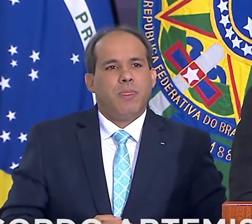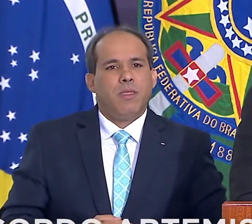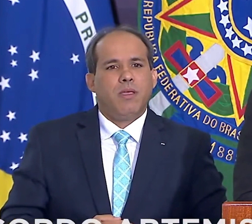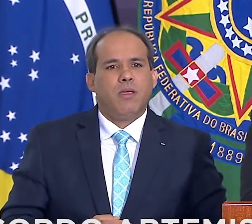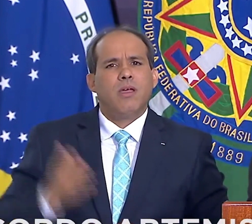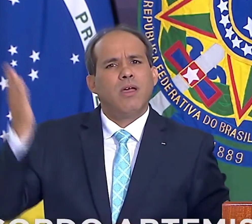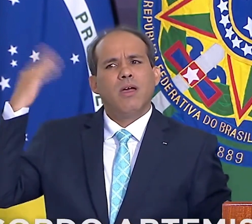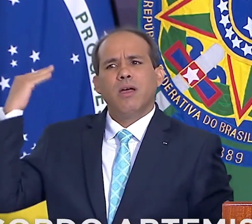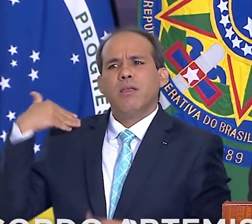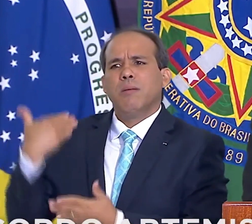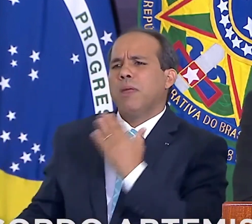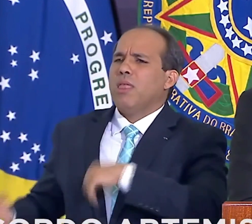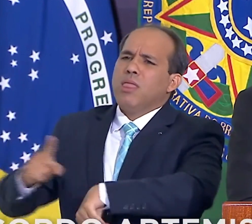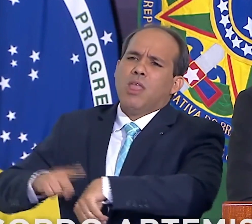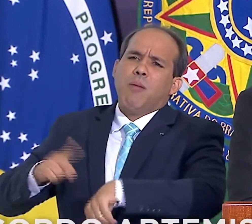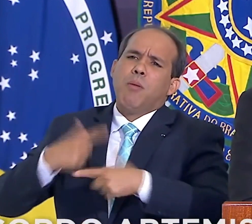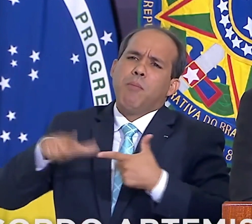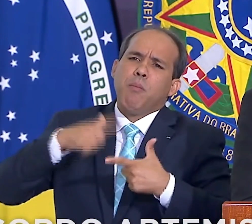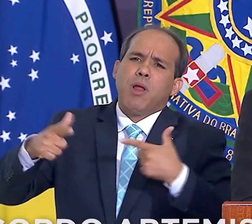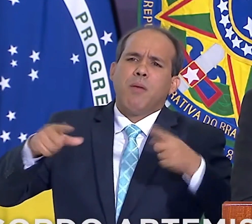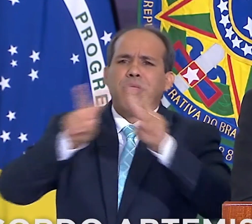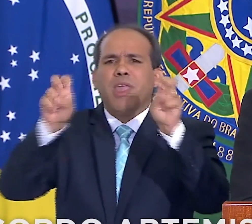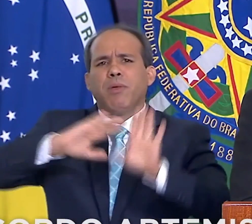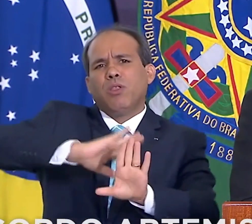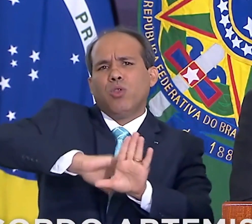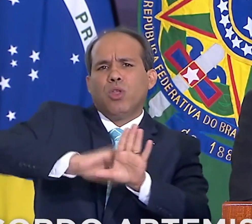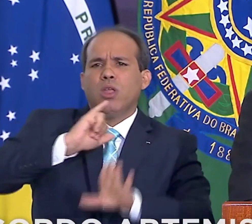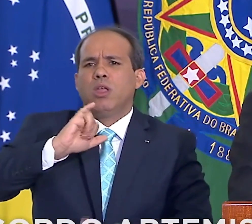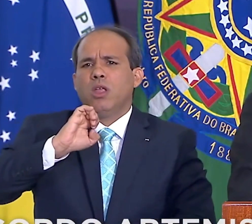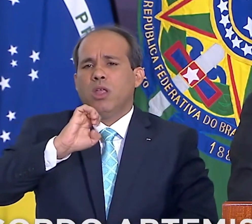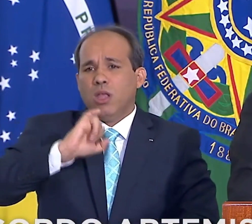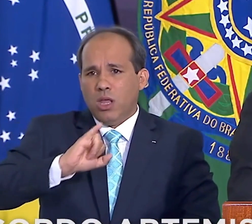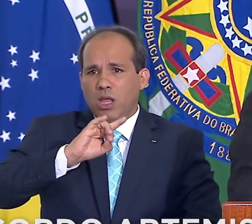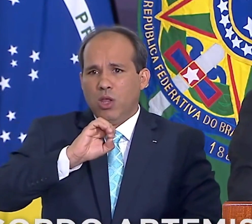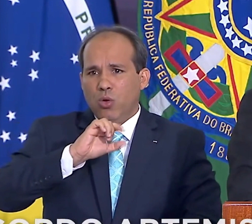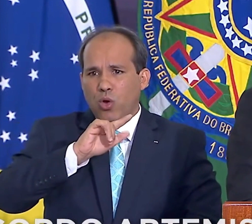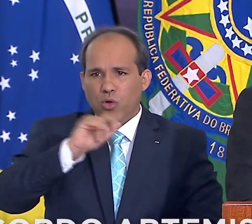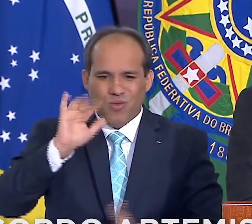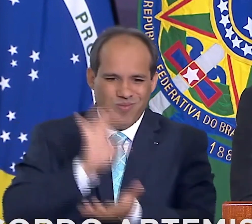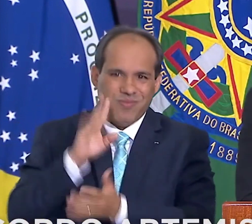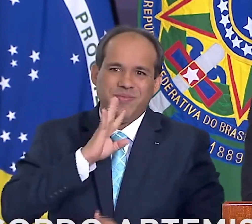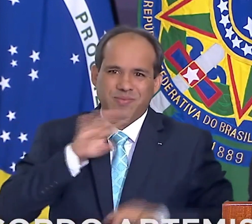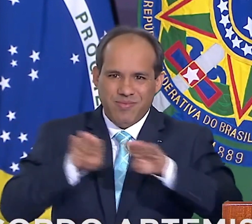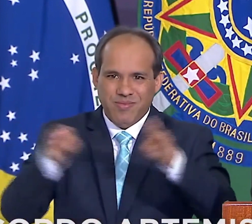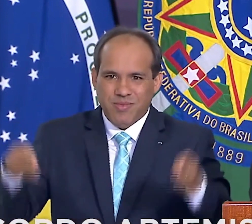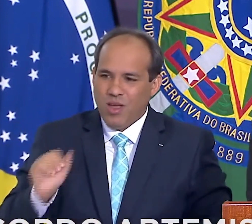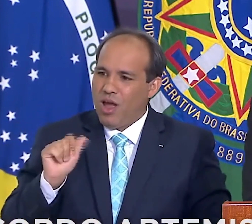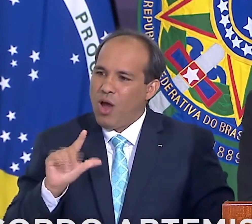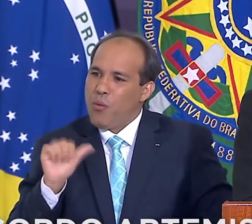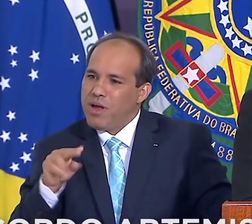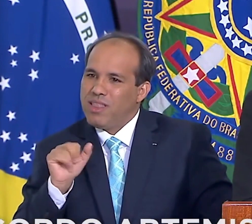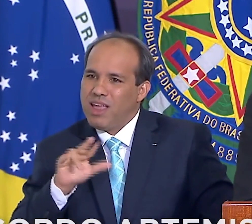Perdemos muito tempo no passado por questões ideológicas, uma base de lançamento de Alcântara, que